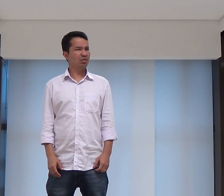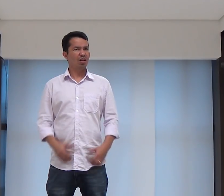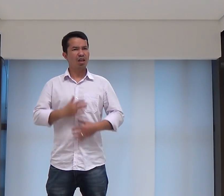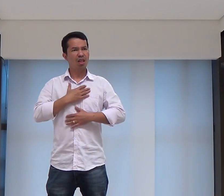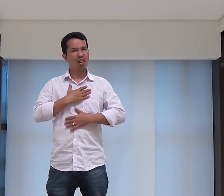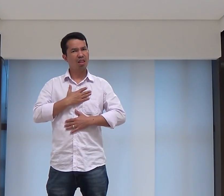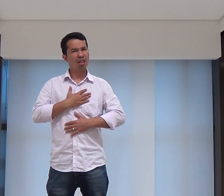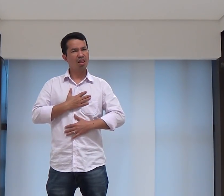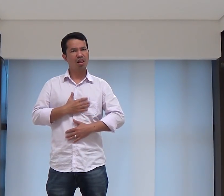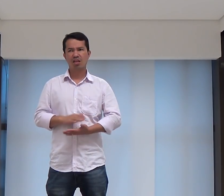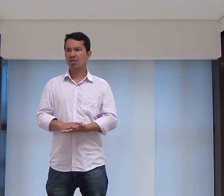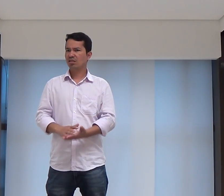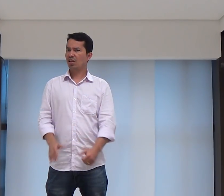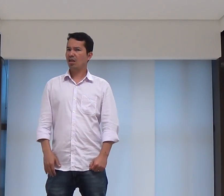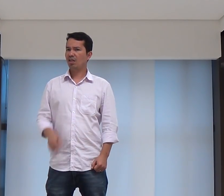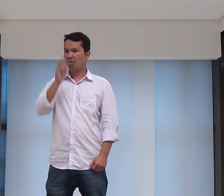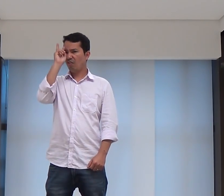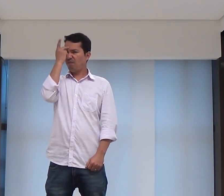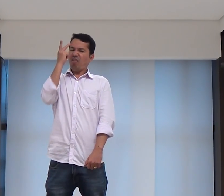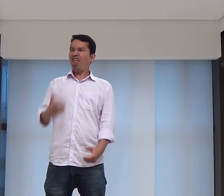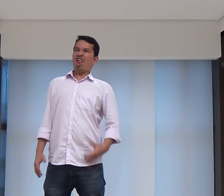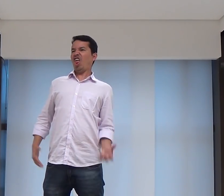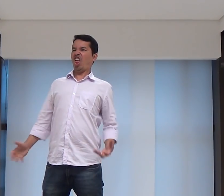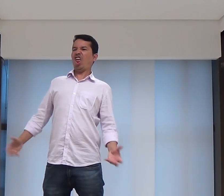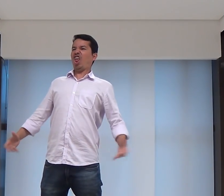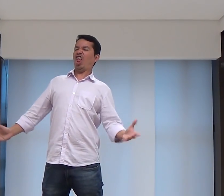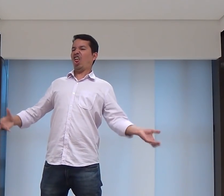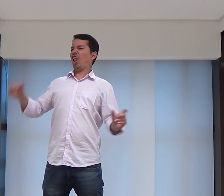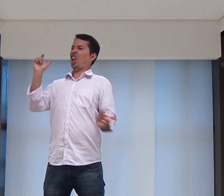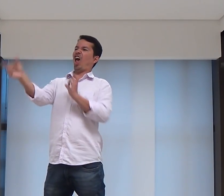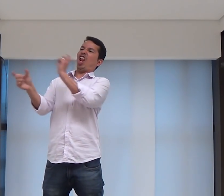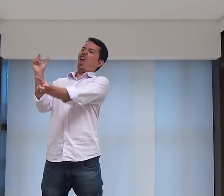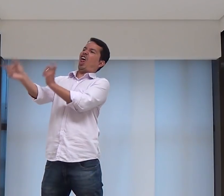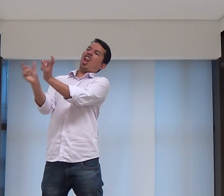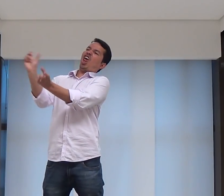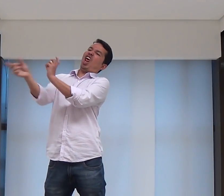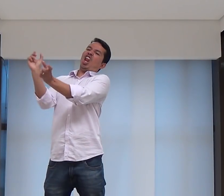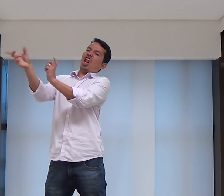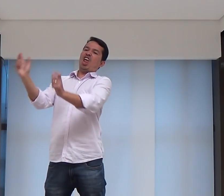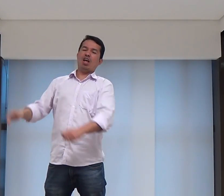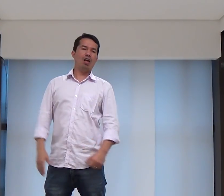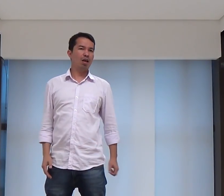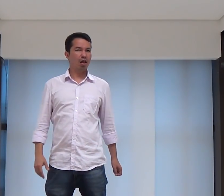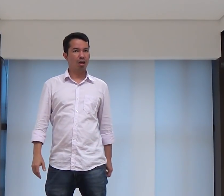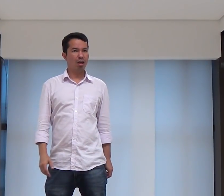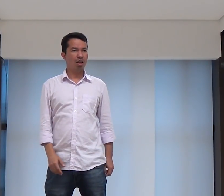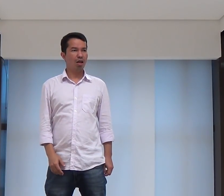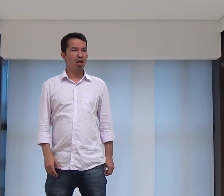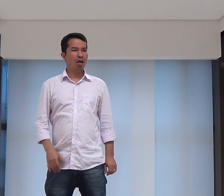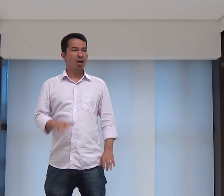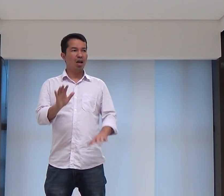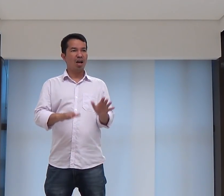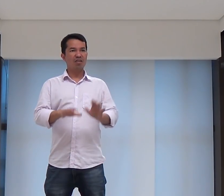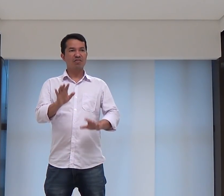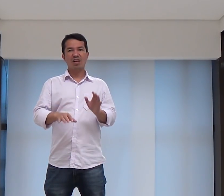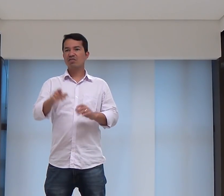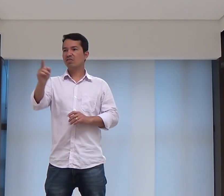Você é uma pessoa irritada, não é uma pessoa mansa, então não está nervosa. E fica despejando palavras ruins em cima dos outros.